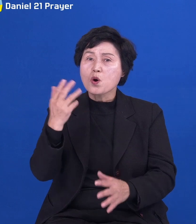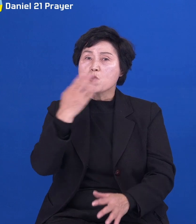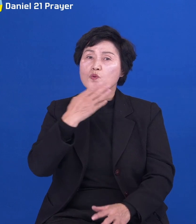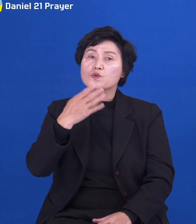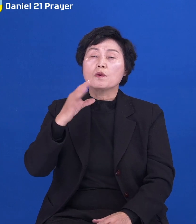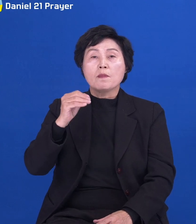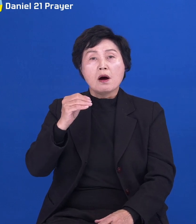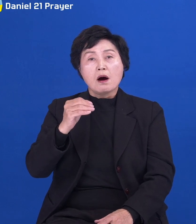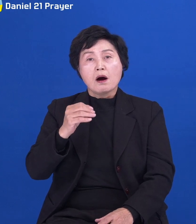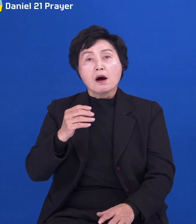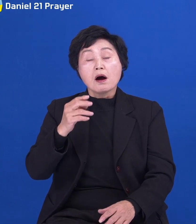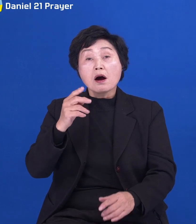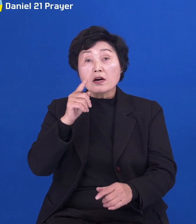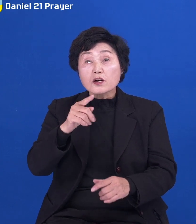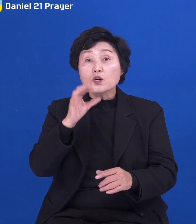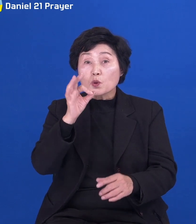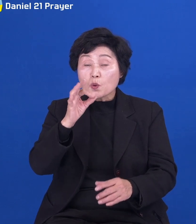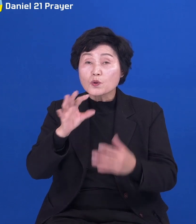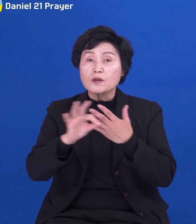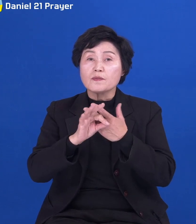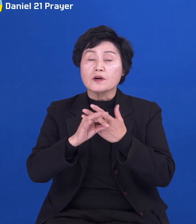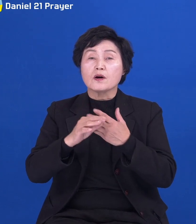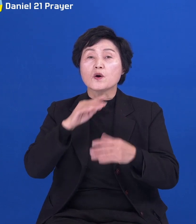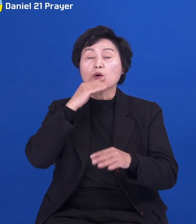주민들이 3년 동안 먹을 수 있는 돈이었어요.